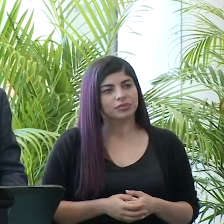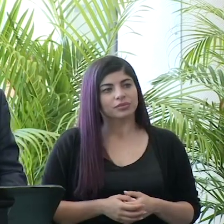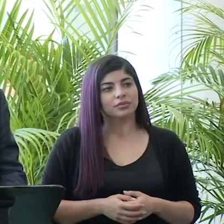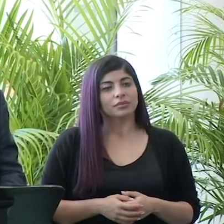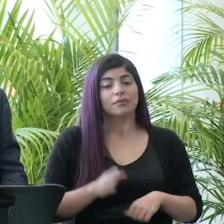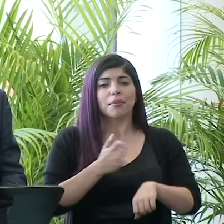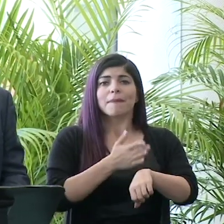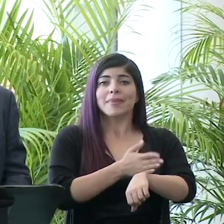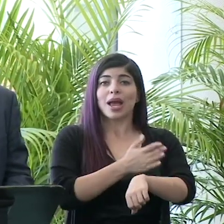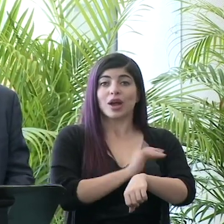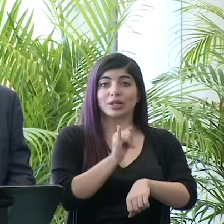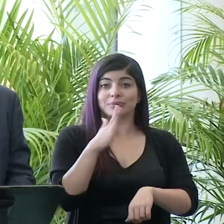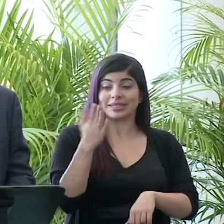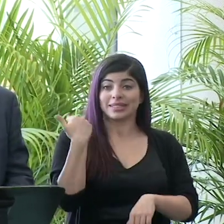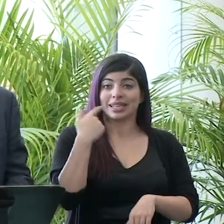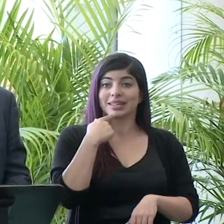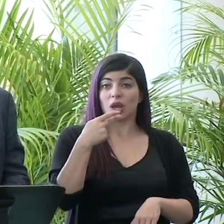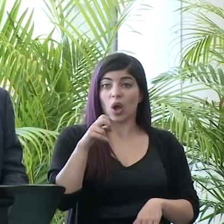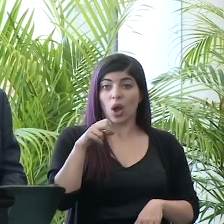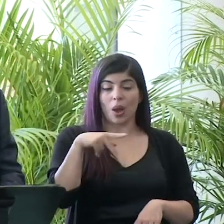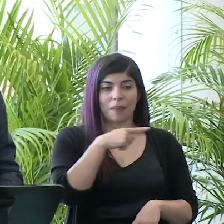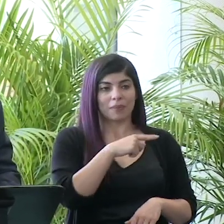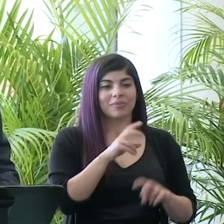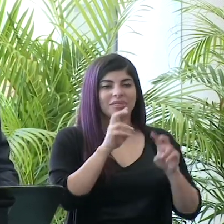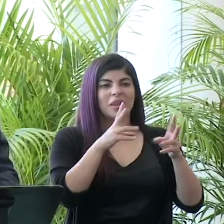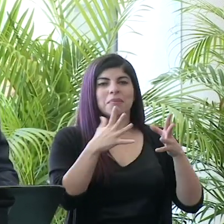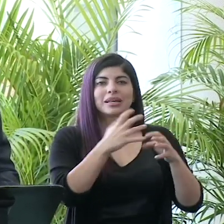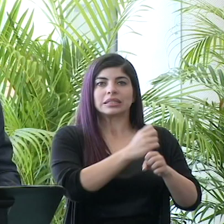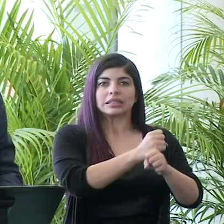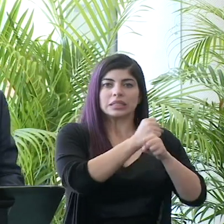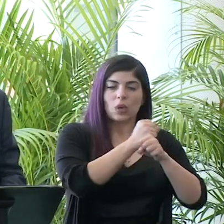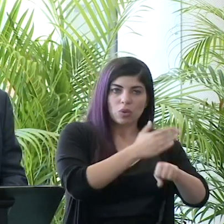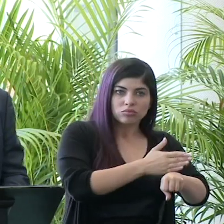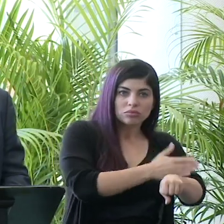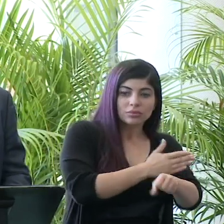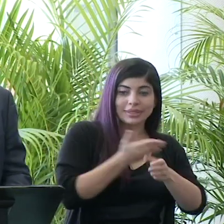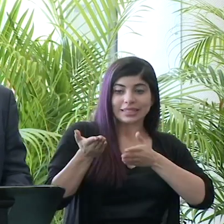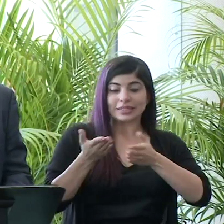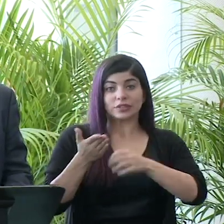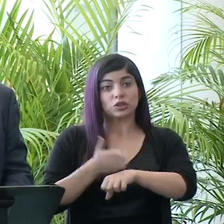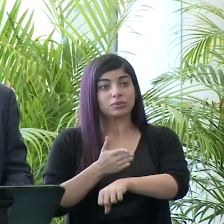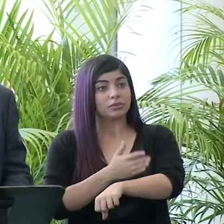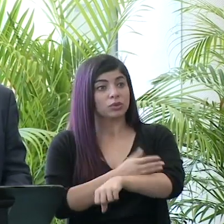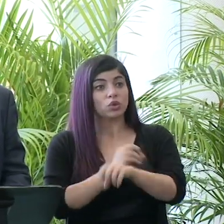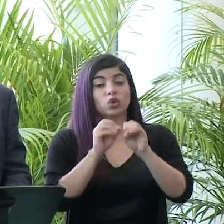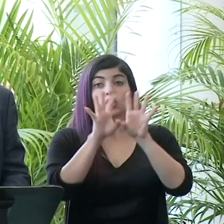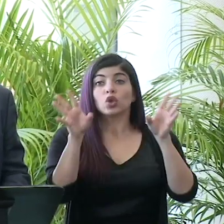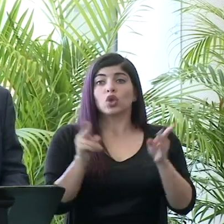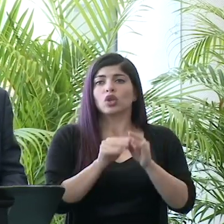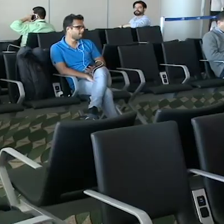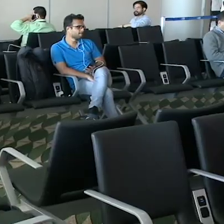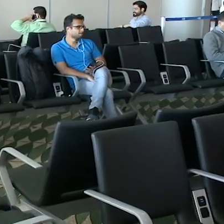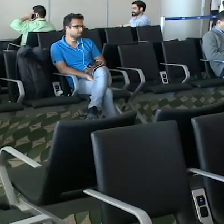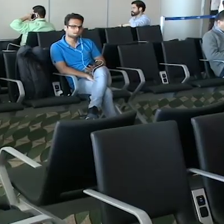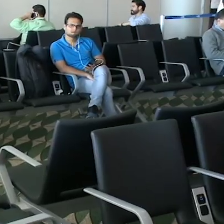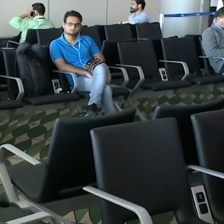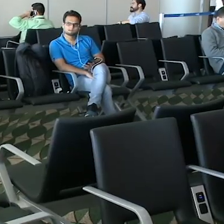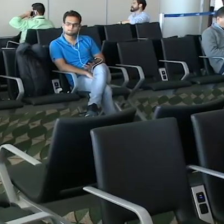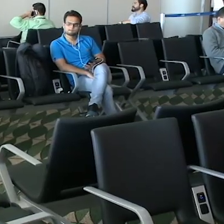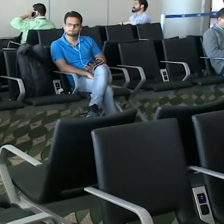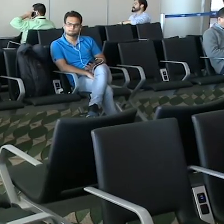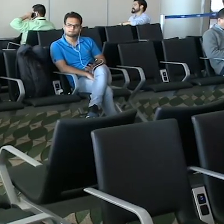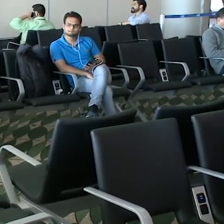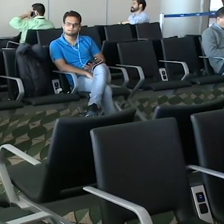las mejoras como lo decía el señor job en materia de seguridad y de servicio son esenciales y dicho